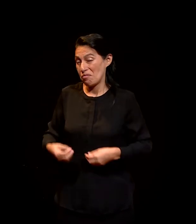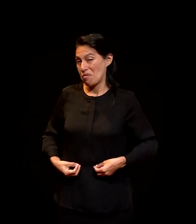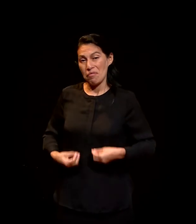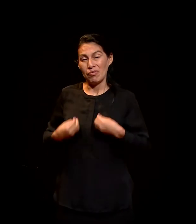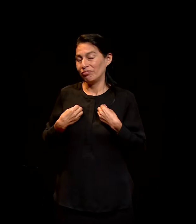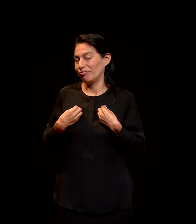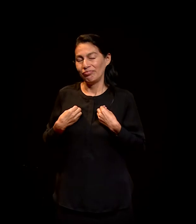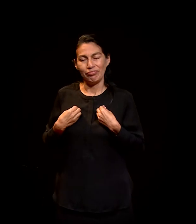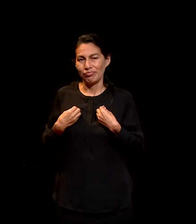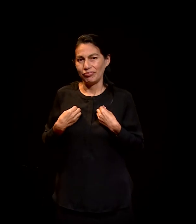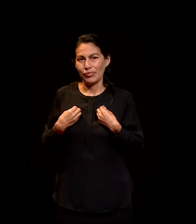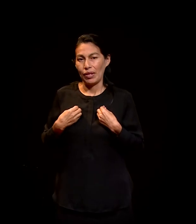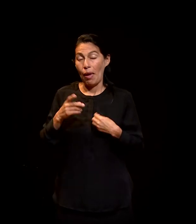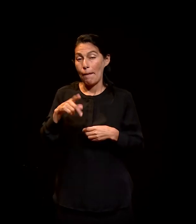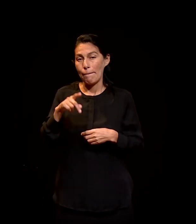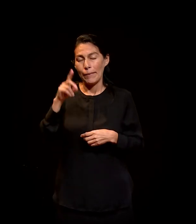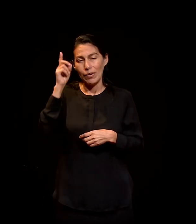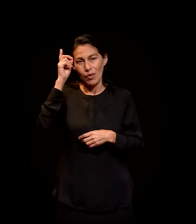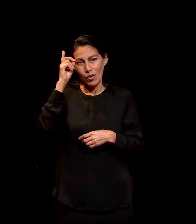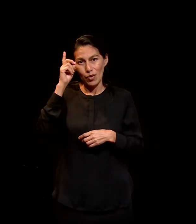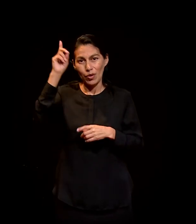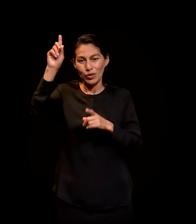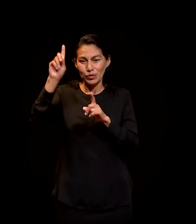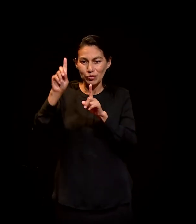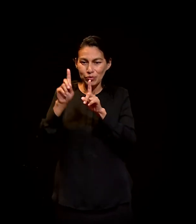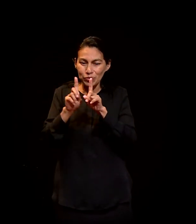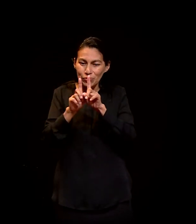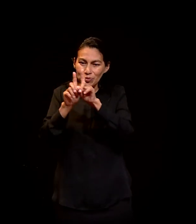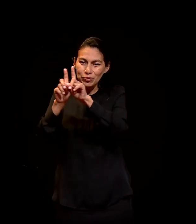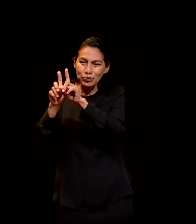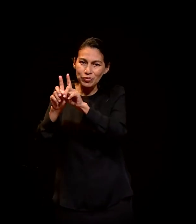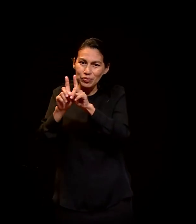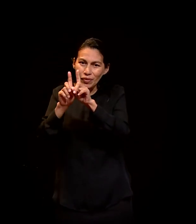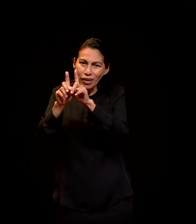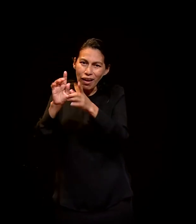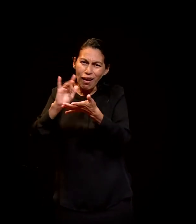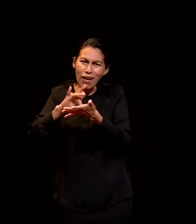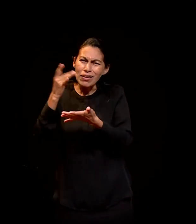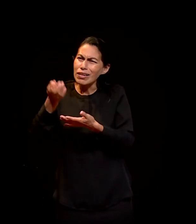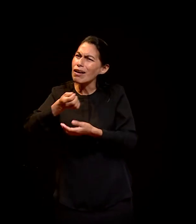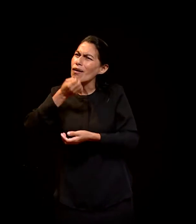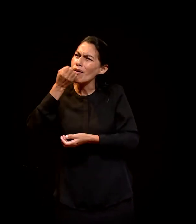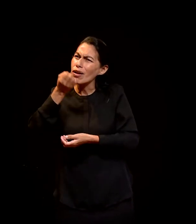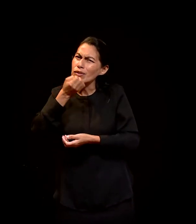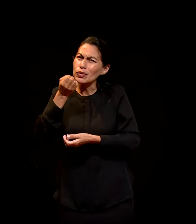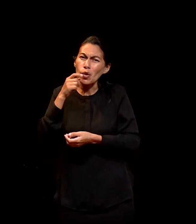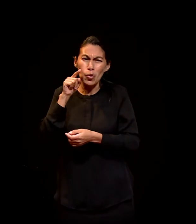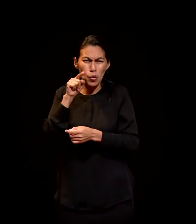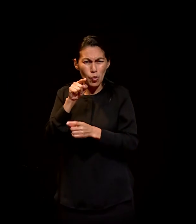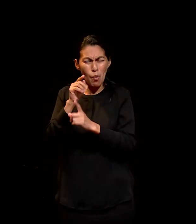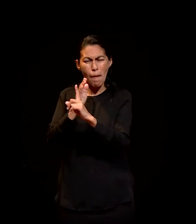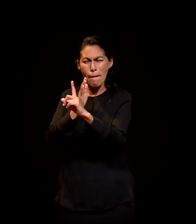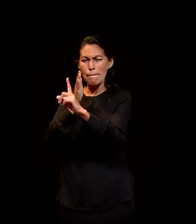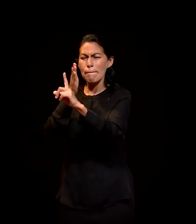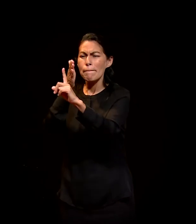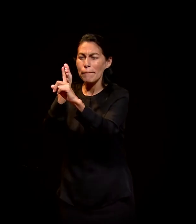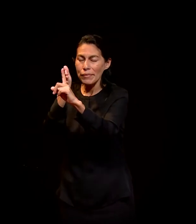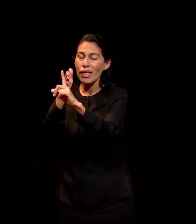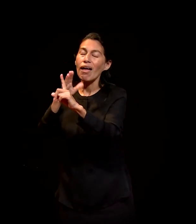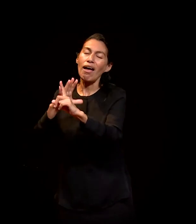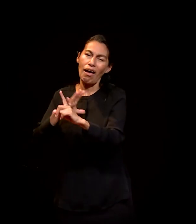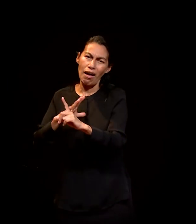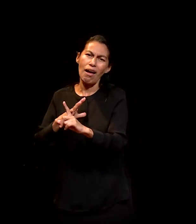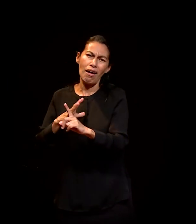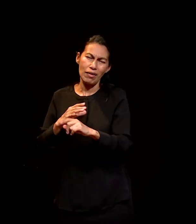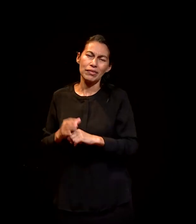pero con dios a tu lado mediante la oración tiene sus propósitos la